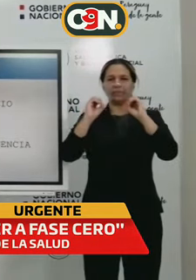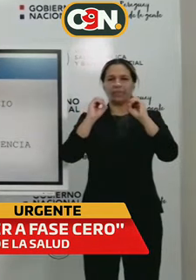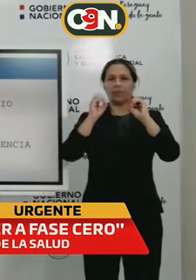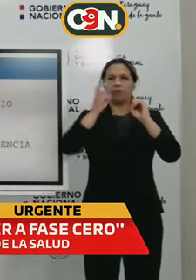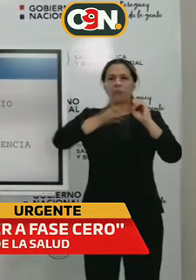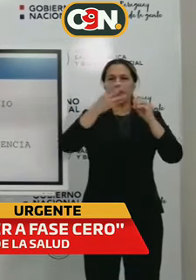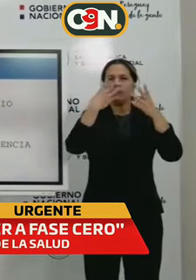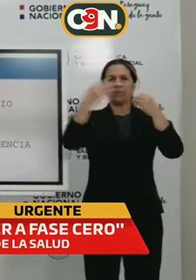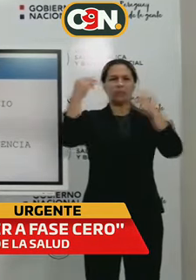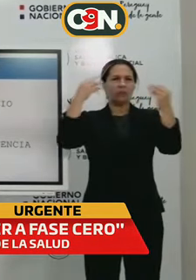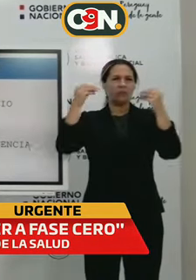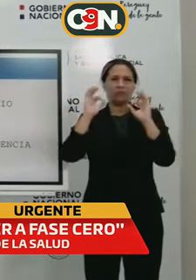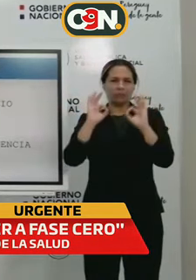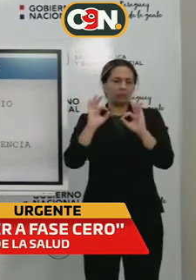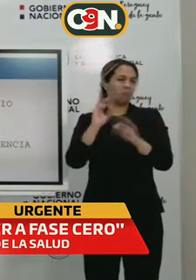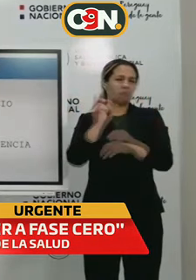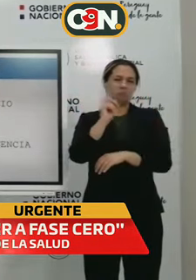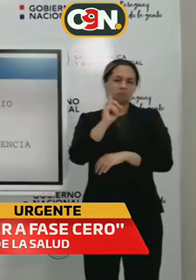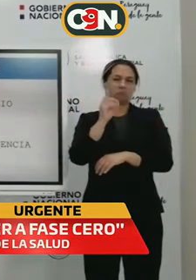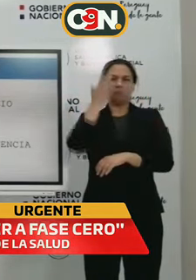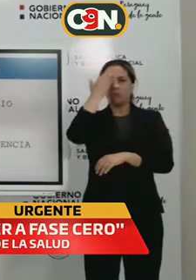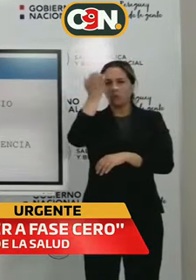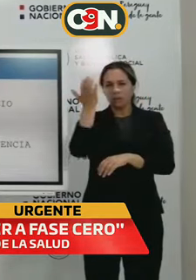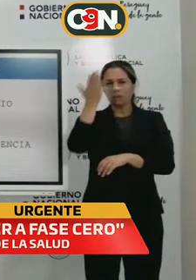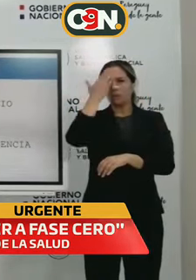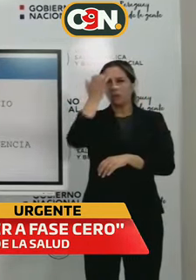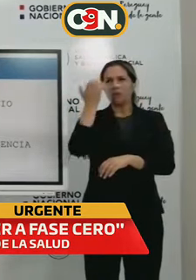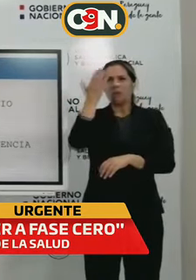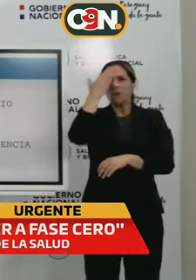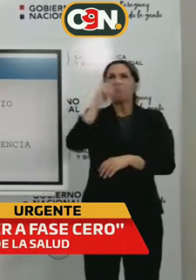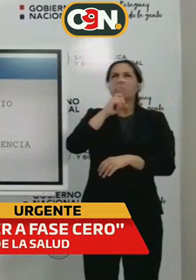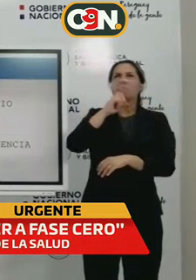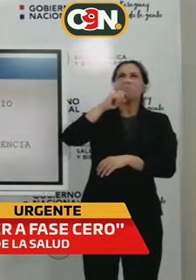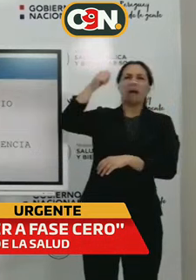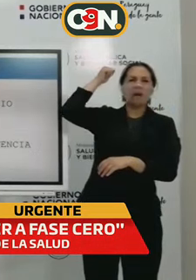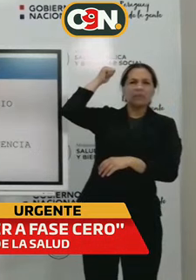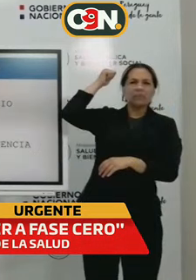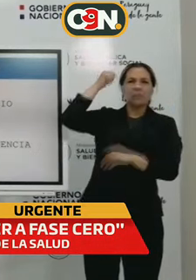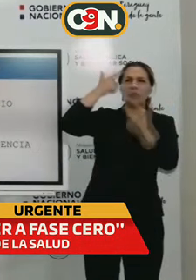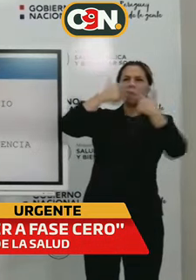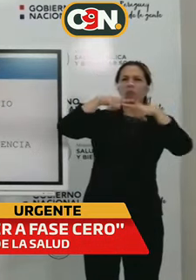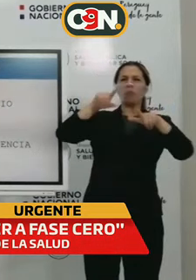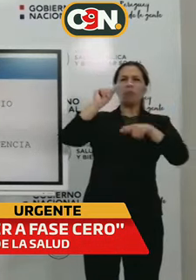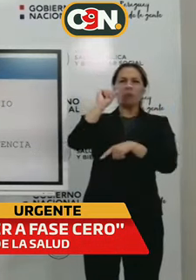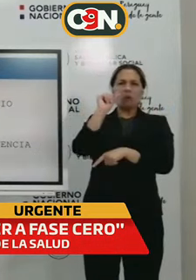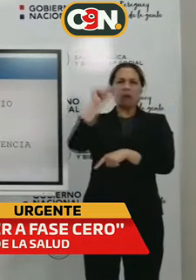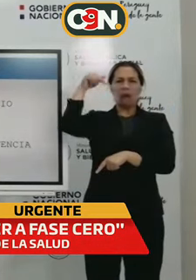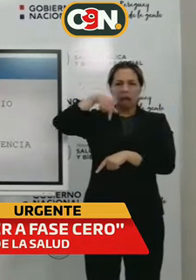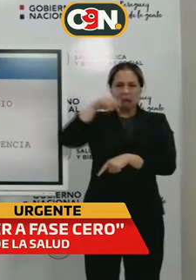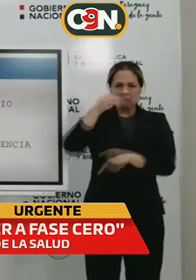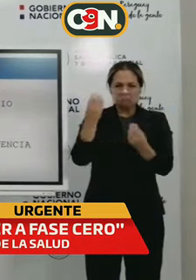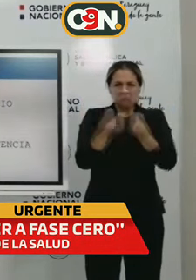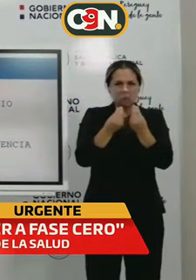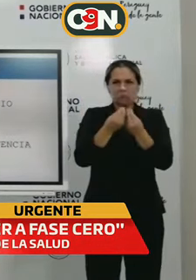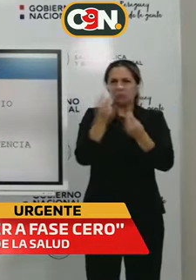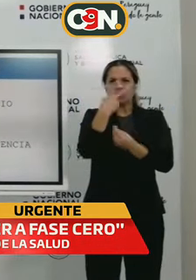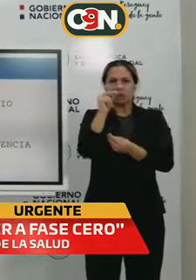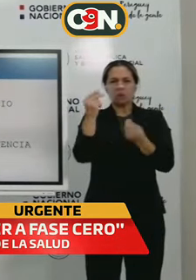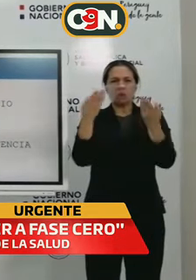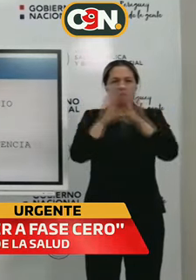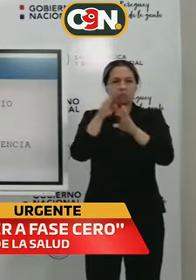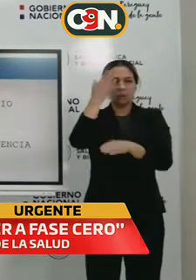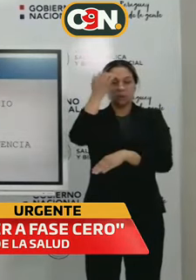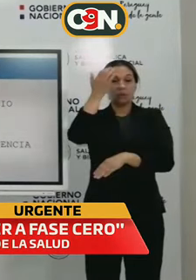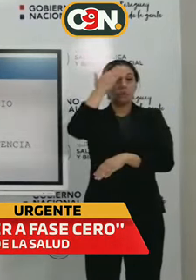gentilmente. Recordarán por qué mucha gente, ¿y por qué en marzo? Porque en marzo nosotros no sabíamos lo que teníamos, no sabíamos ni siquiera si teníamos que